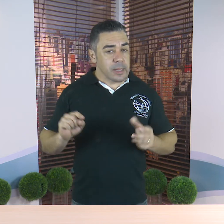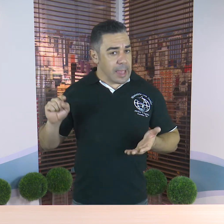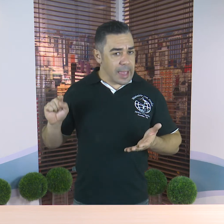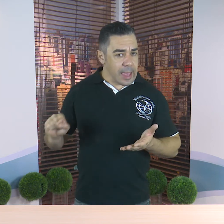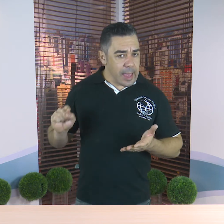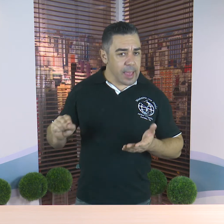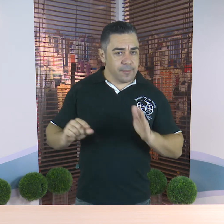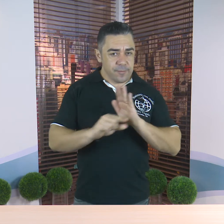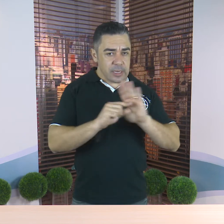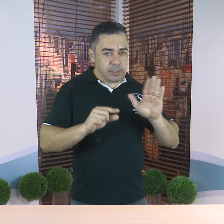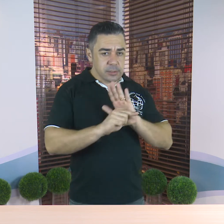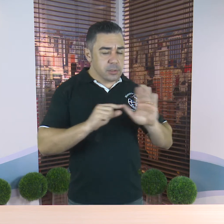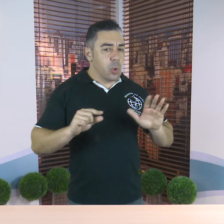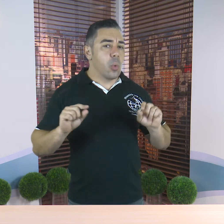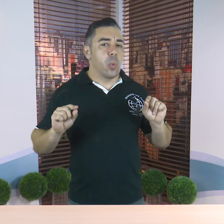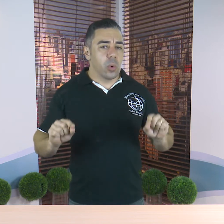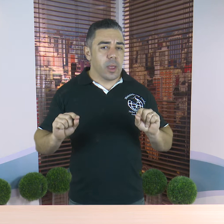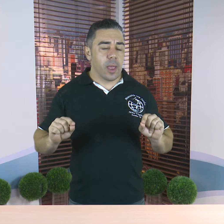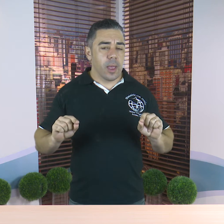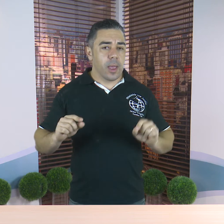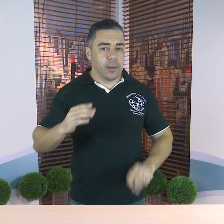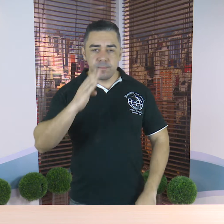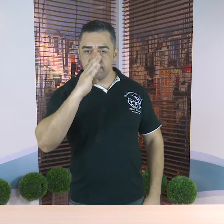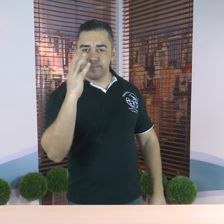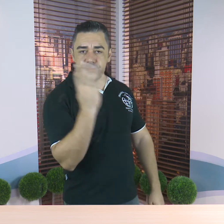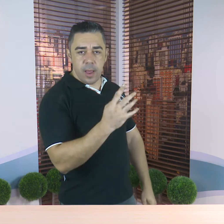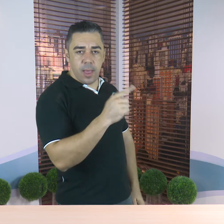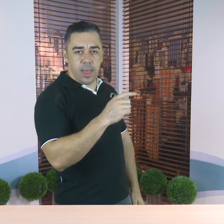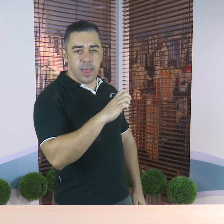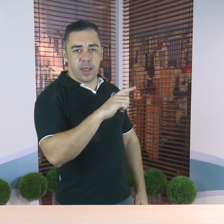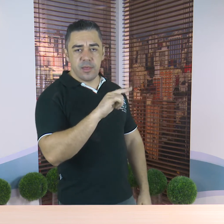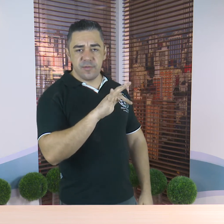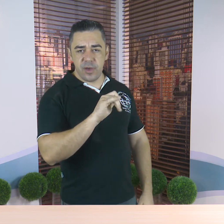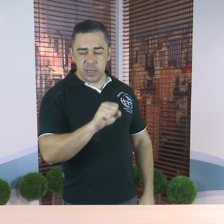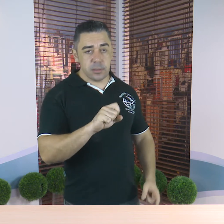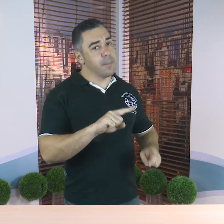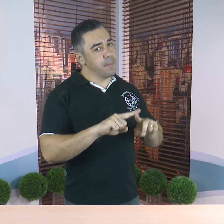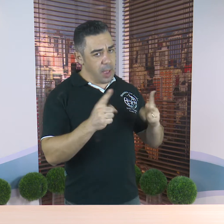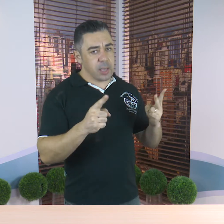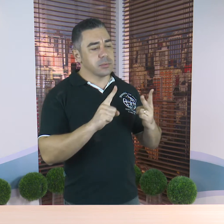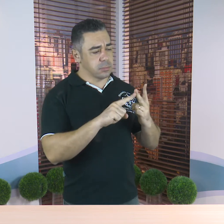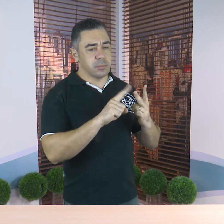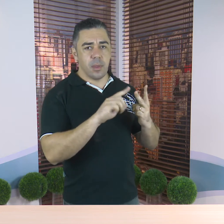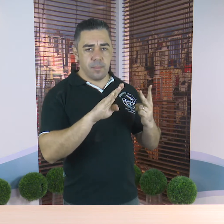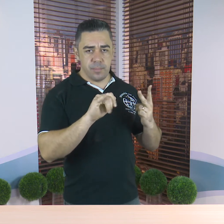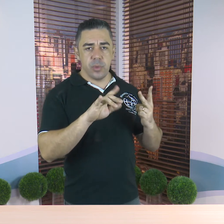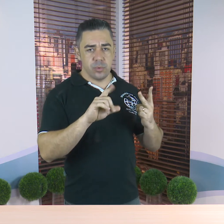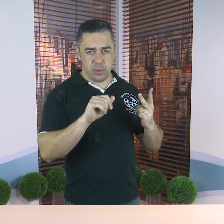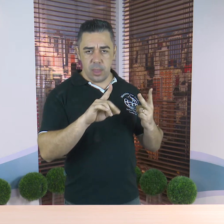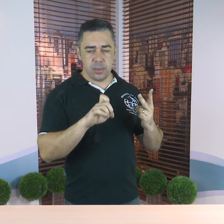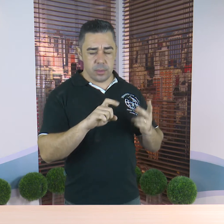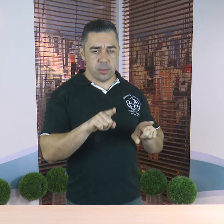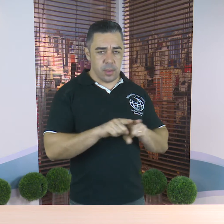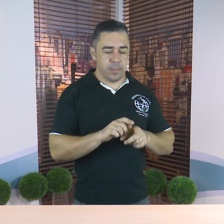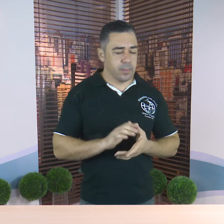desses versículos é dirigida a Elifaz, mas também contesta Bildade. Lemos o seguinte: então